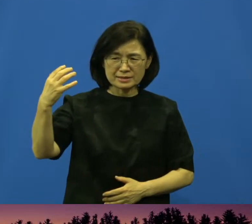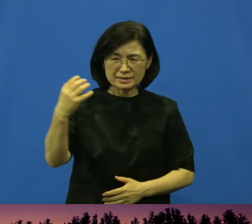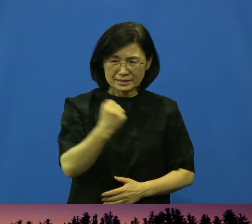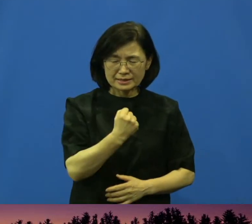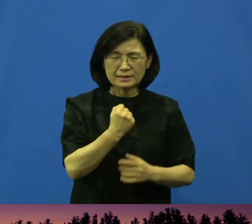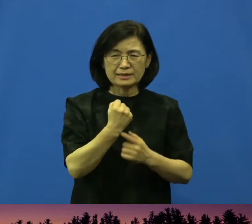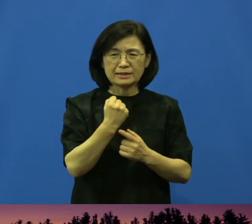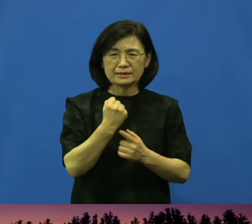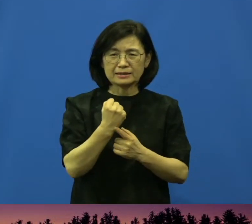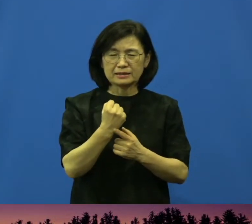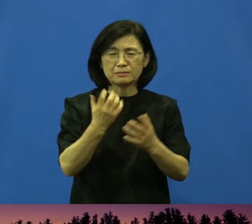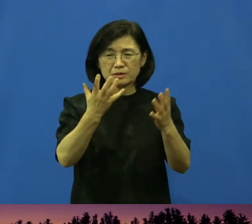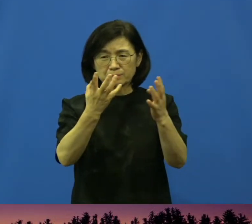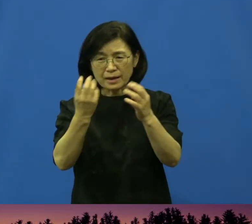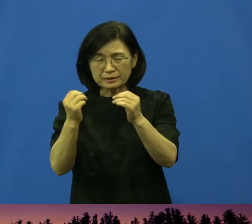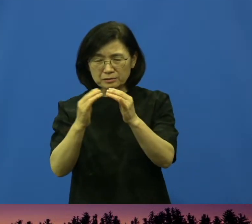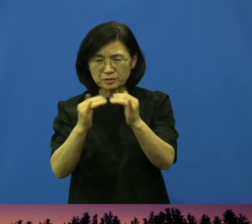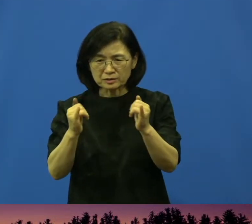게 아니라는 거예요.